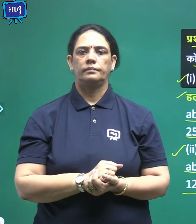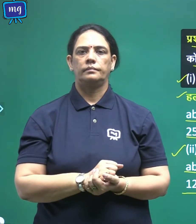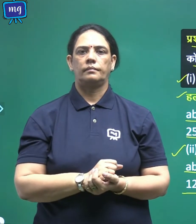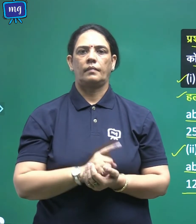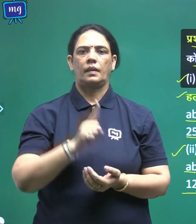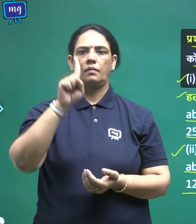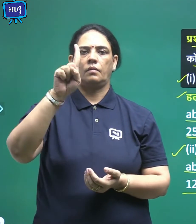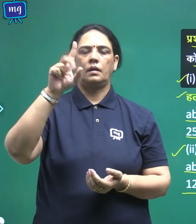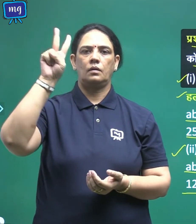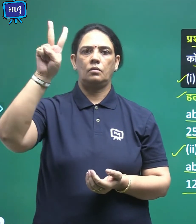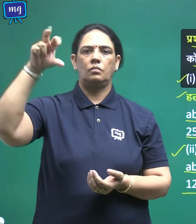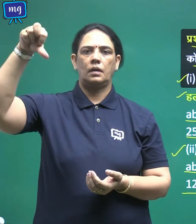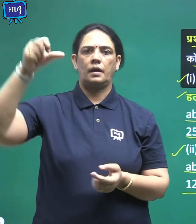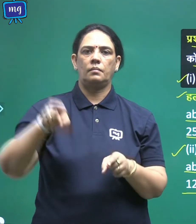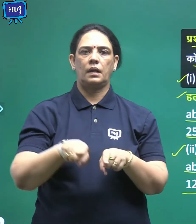129 बराबर